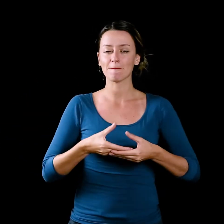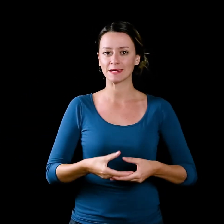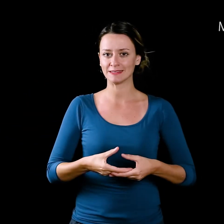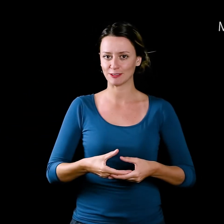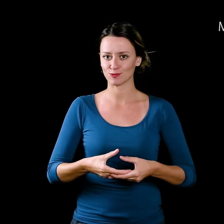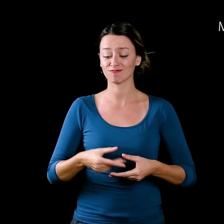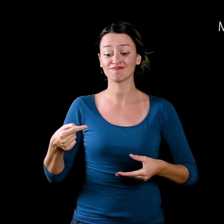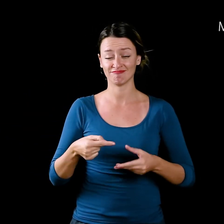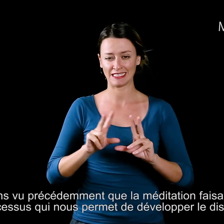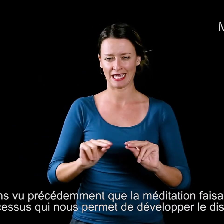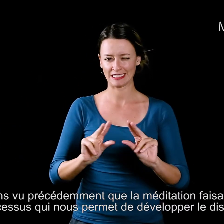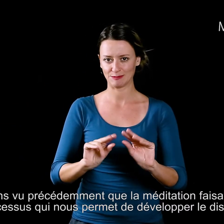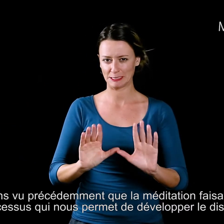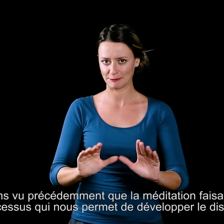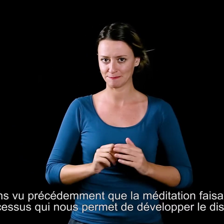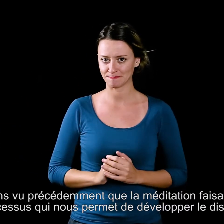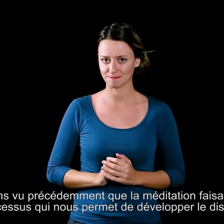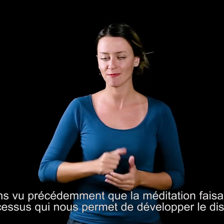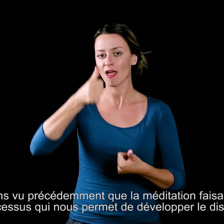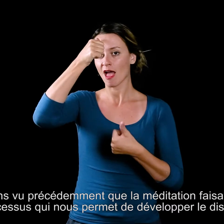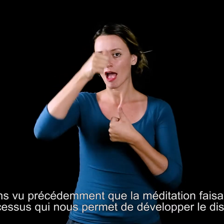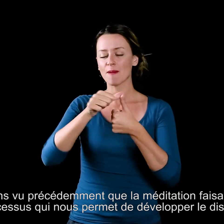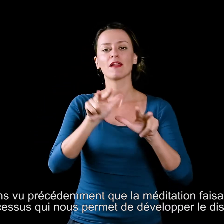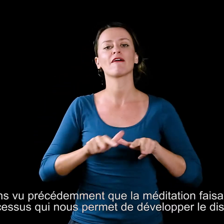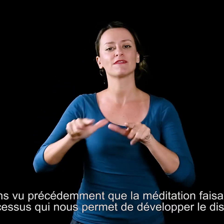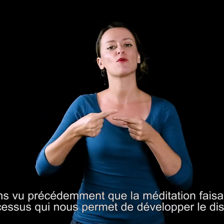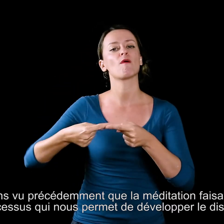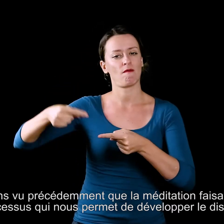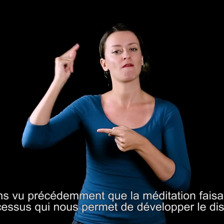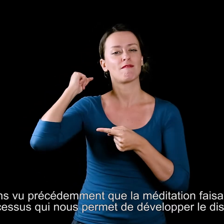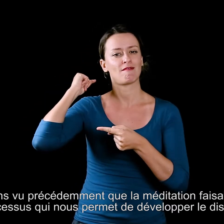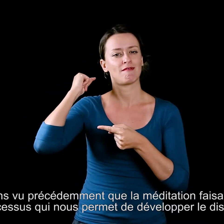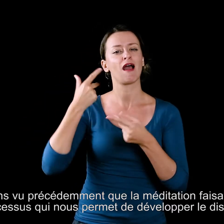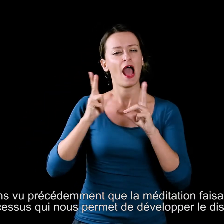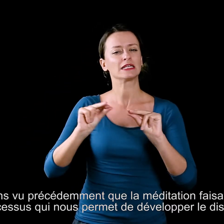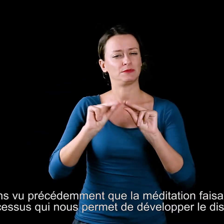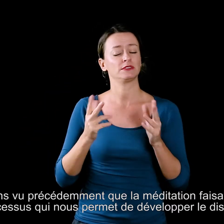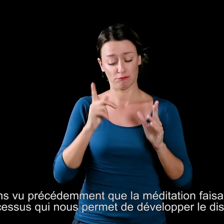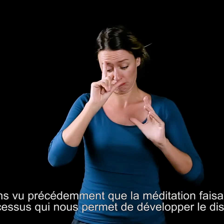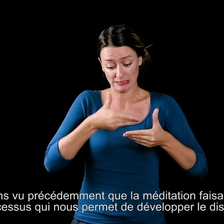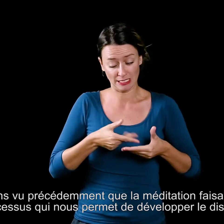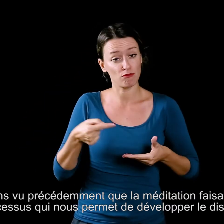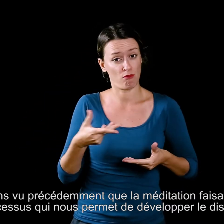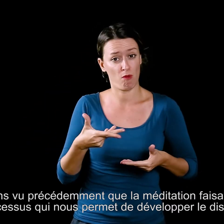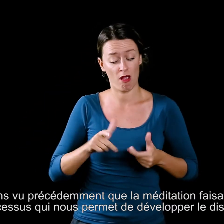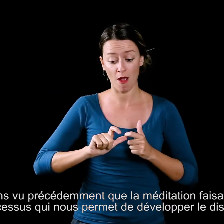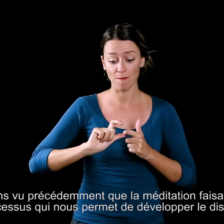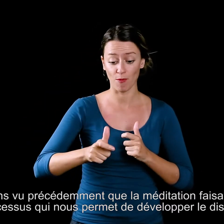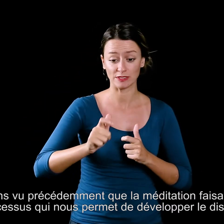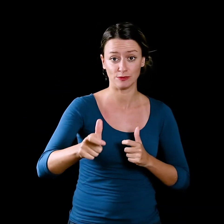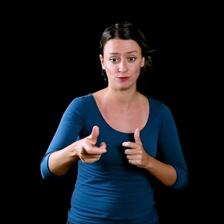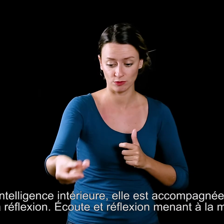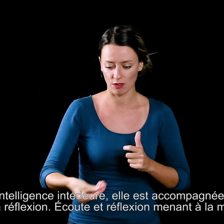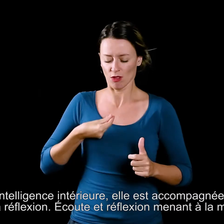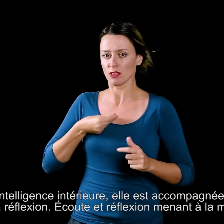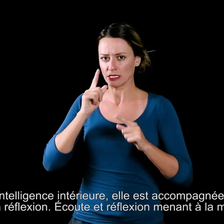méditation. Nous avons vu précédemment que la méditation faisait partie de tout un processus qui nous permet de développer le